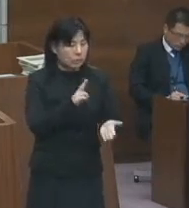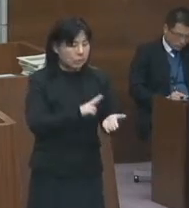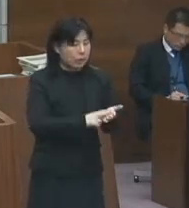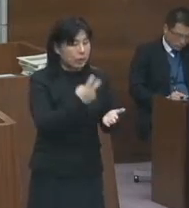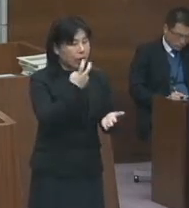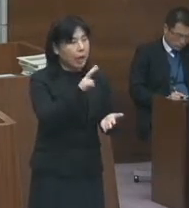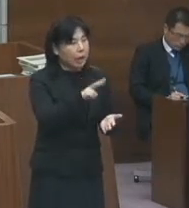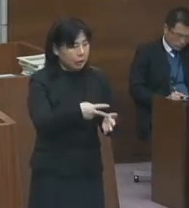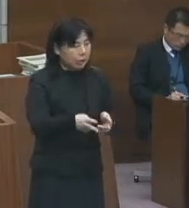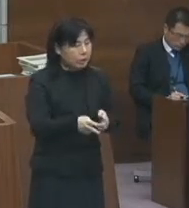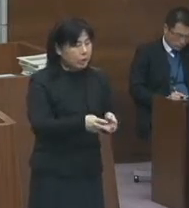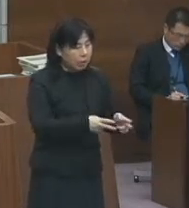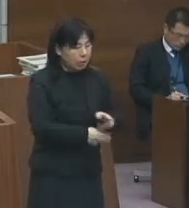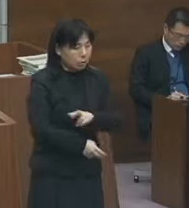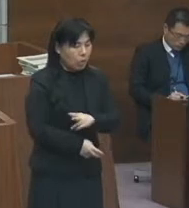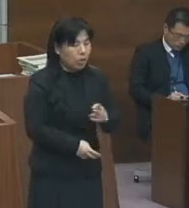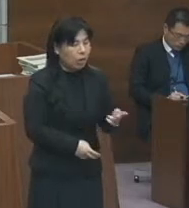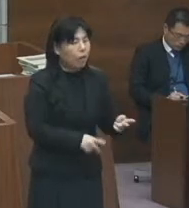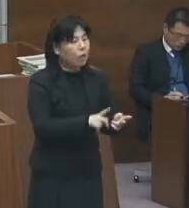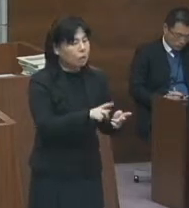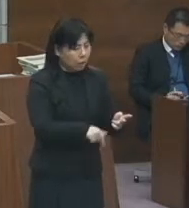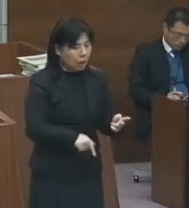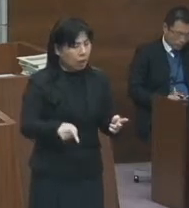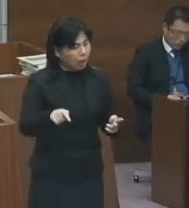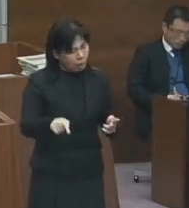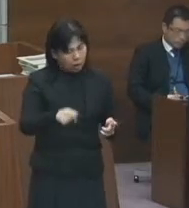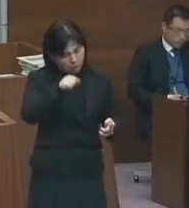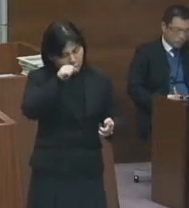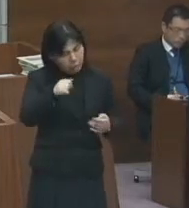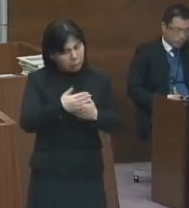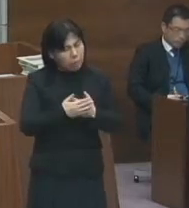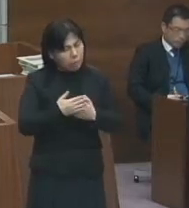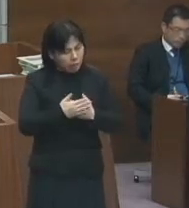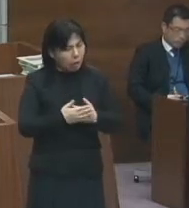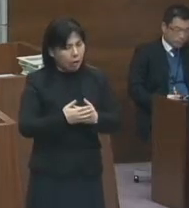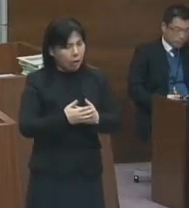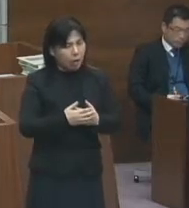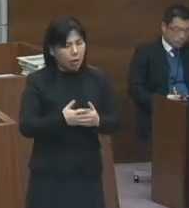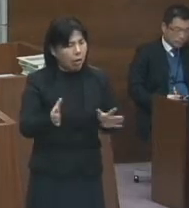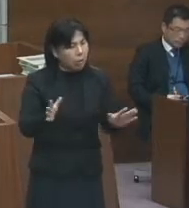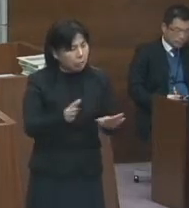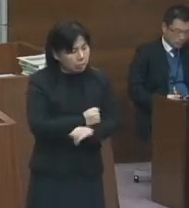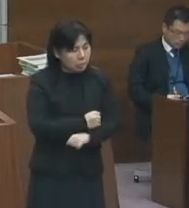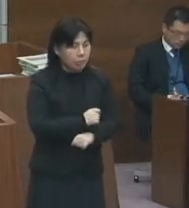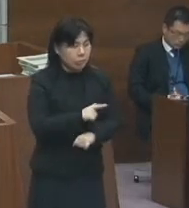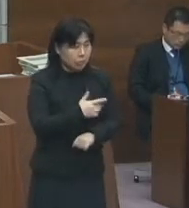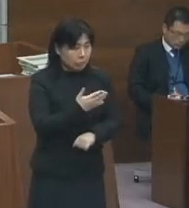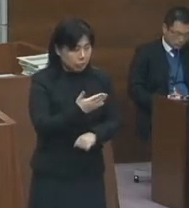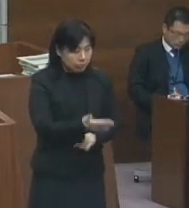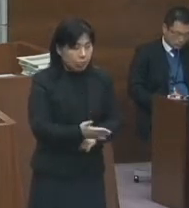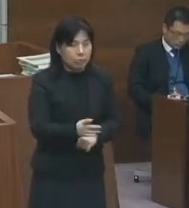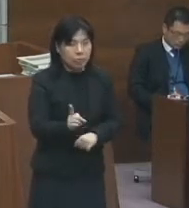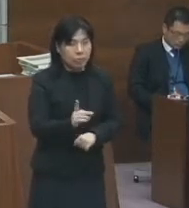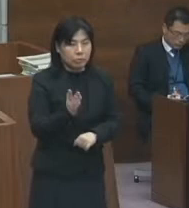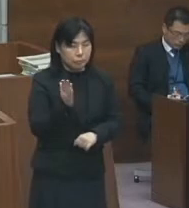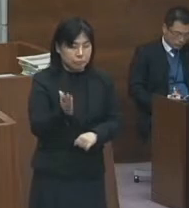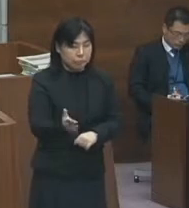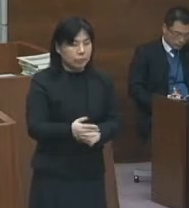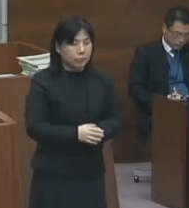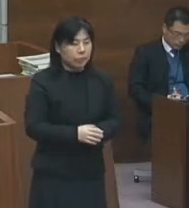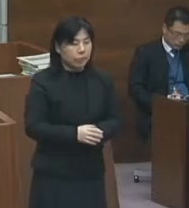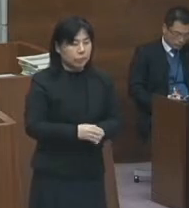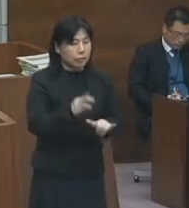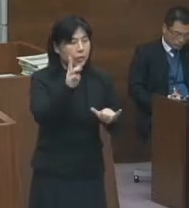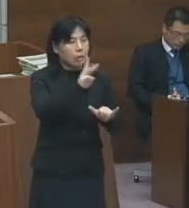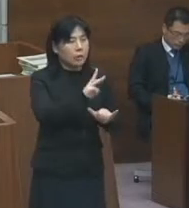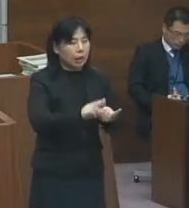指定管理者制度導入により、これらのメリットは失われることはないのでしょうか。認識を問います。災害